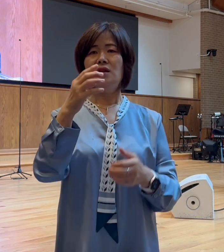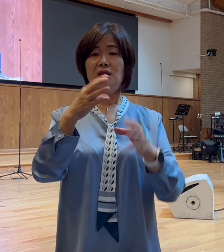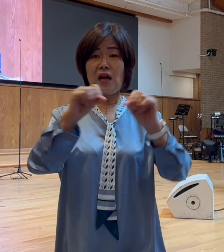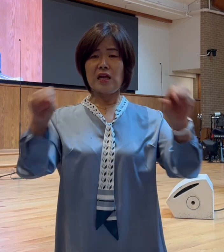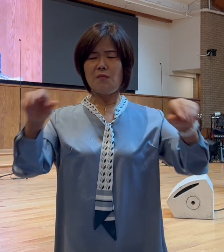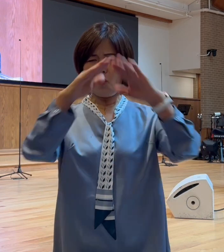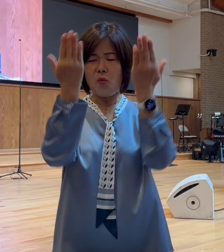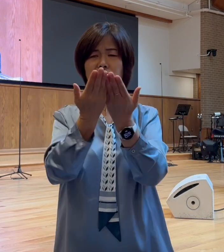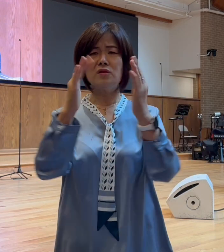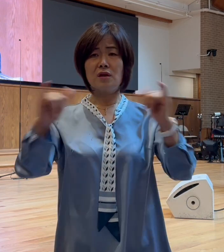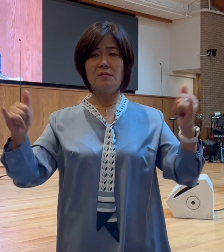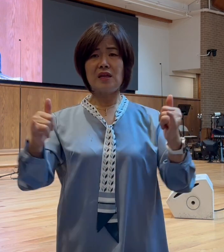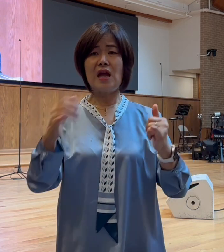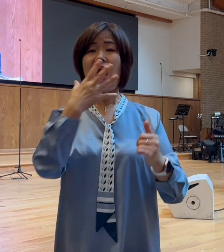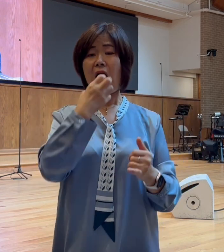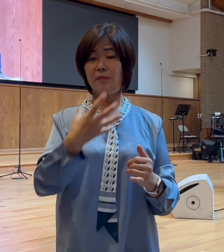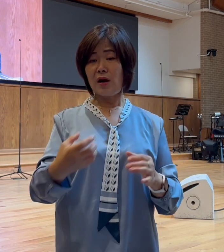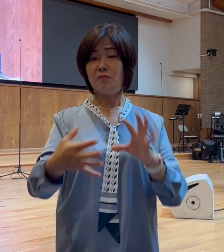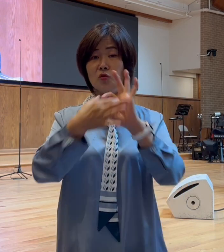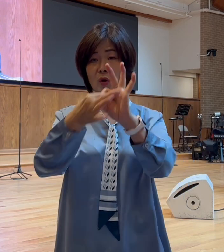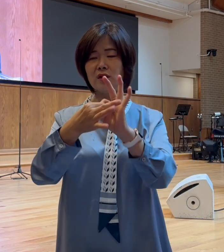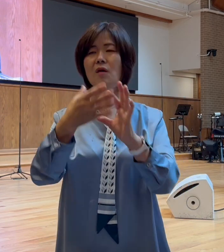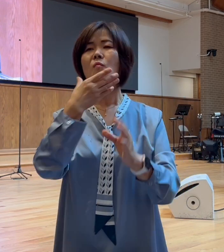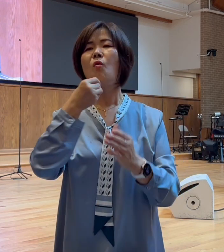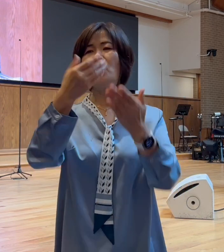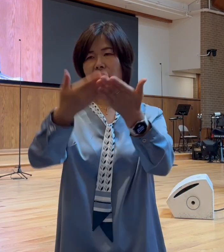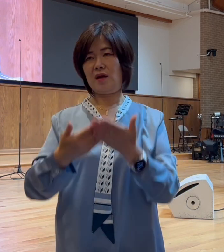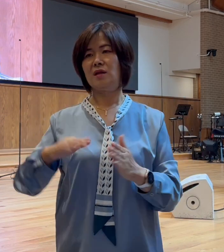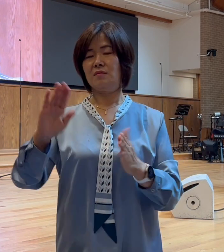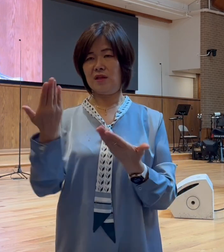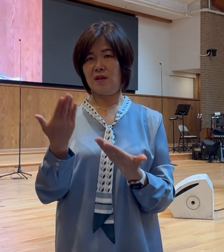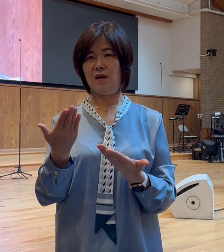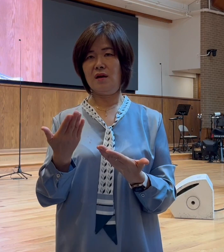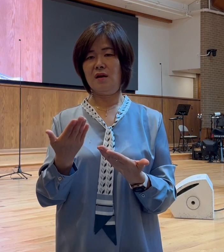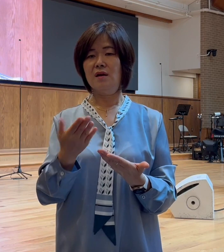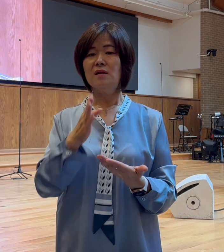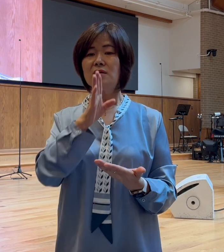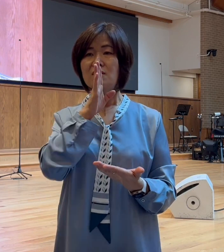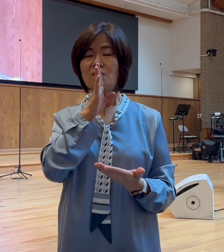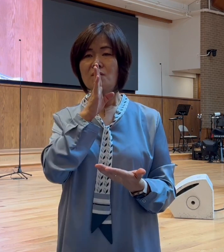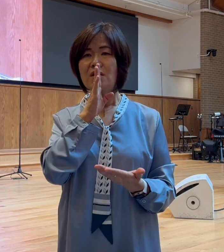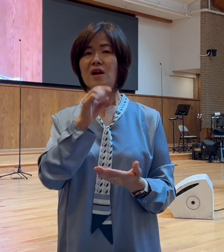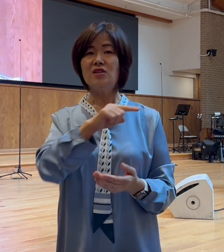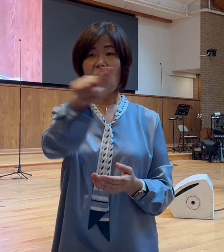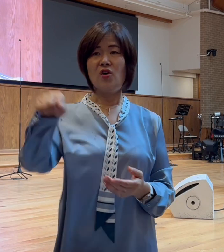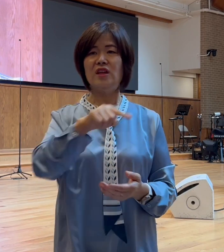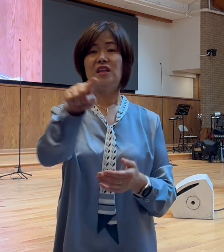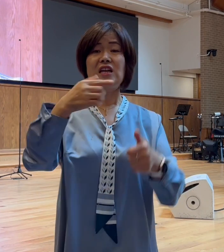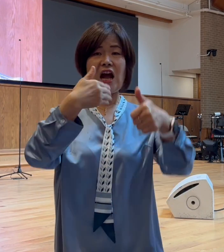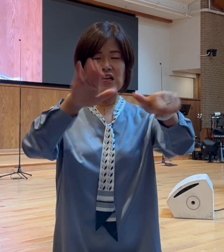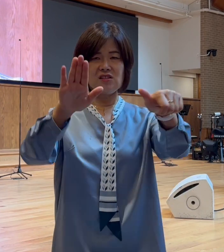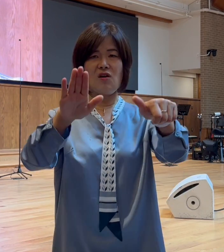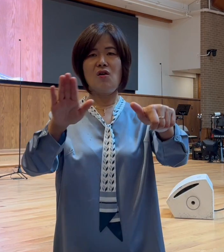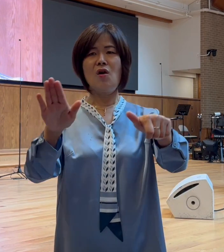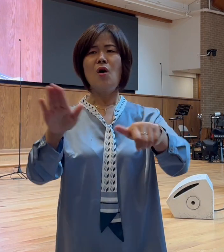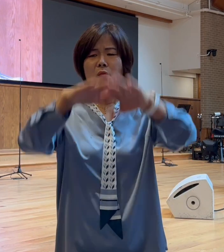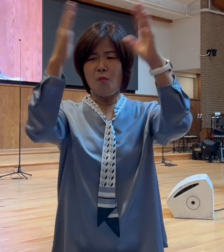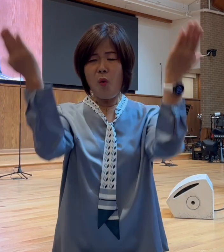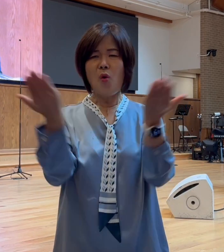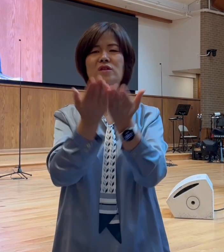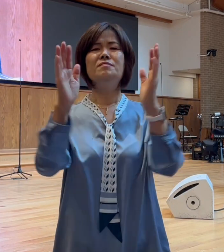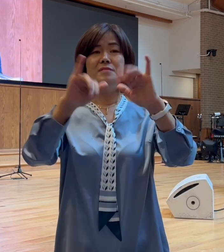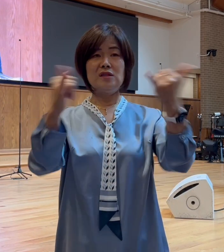통해 복을 받을 것이라고 하셨습니다. 신약도 동일합니다. 예수께서는 너희는 가서